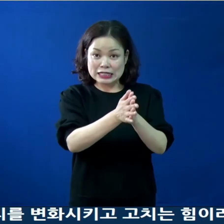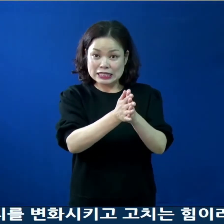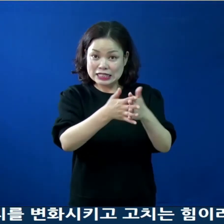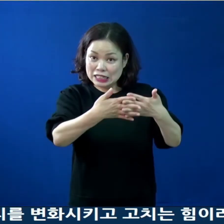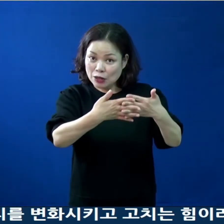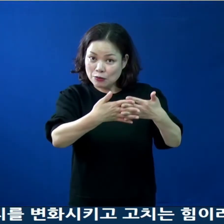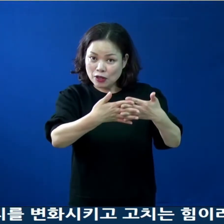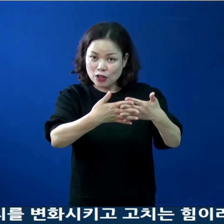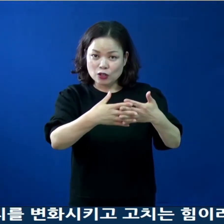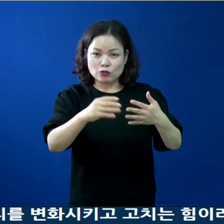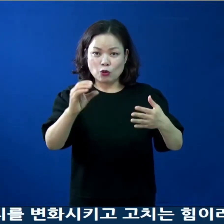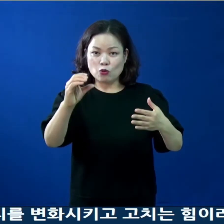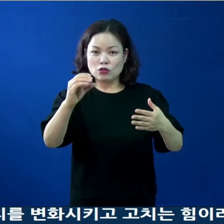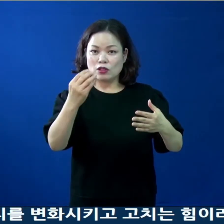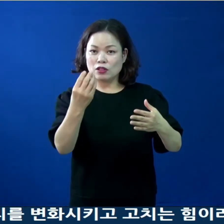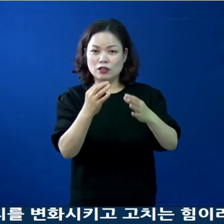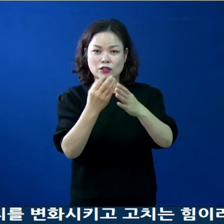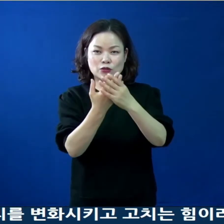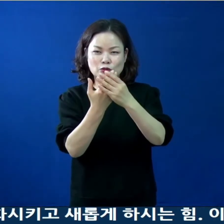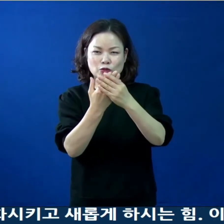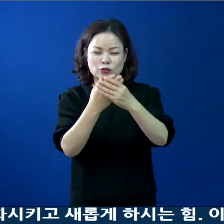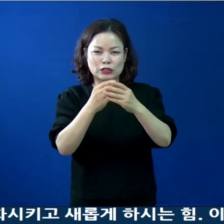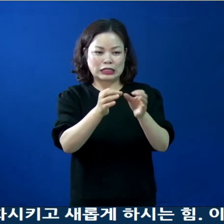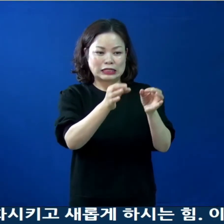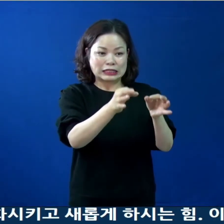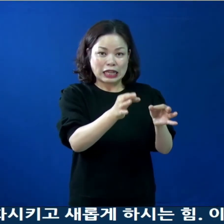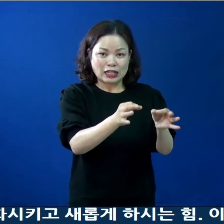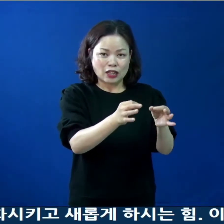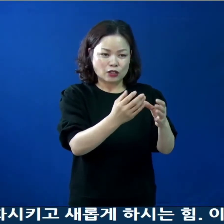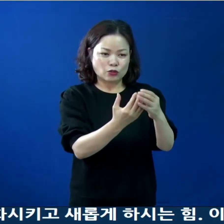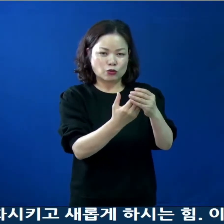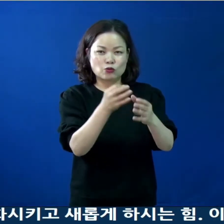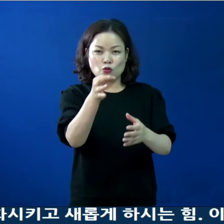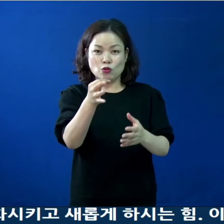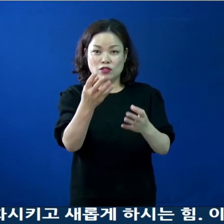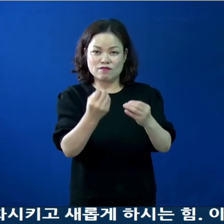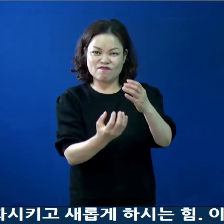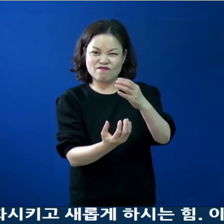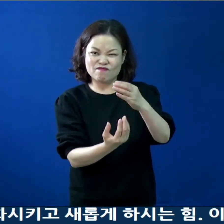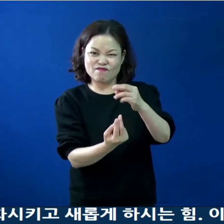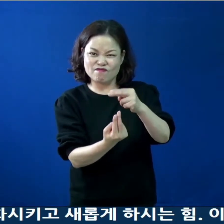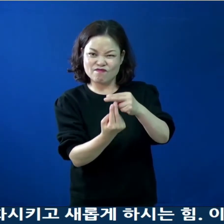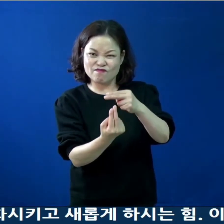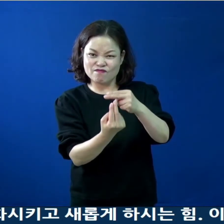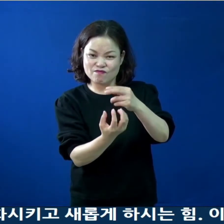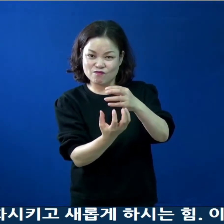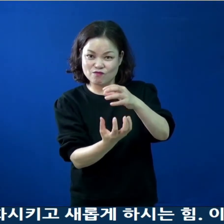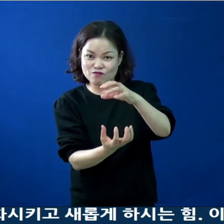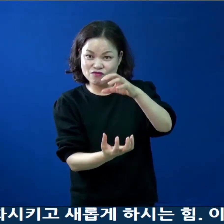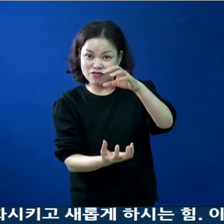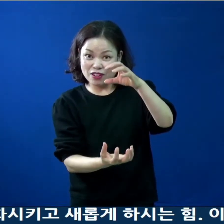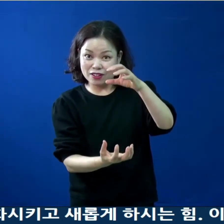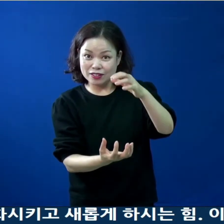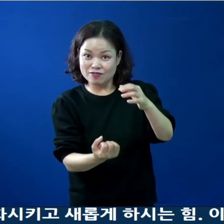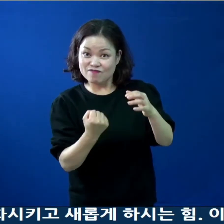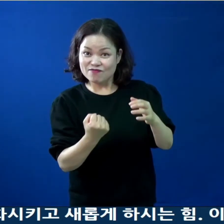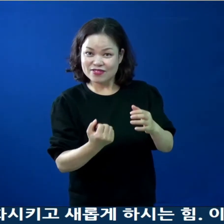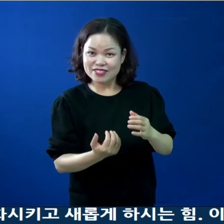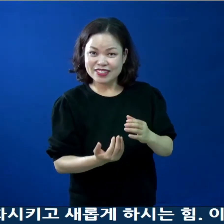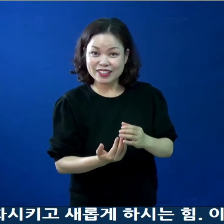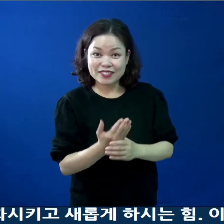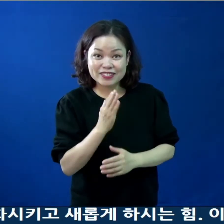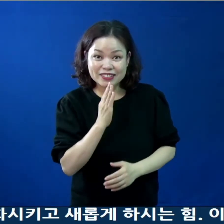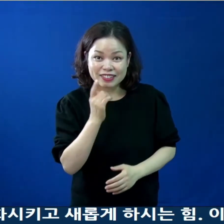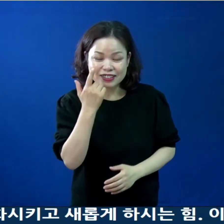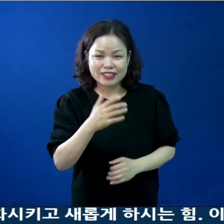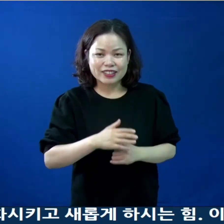지갑에 돈이 두둑하고 은행 잔고에 이 돈이 많으면 힘이 납니까 안 납니까? 목사인 저도